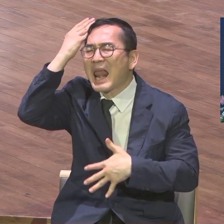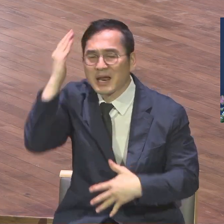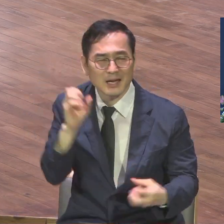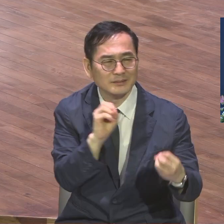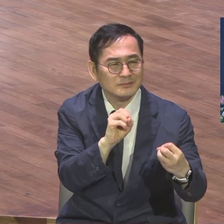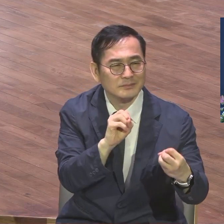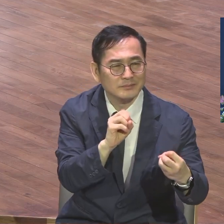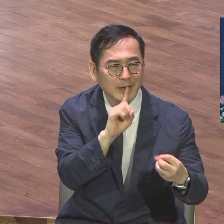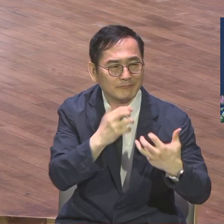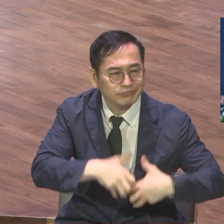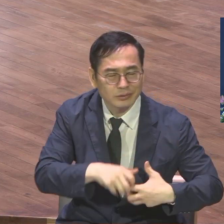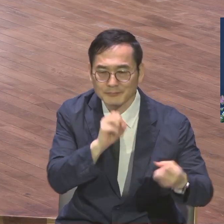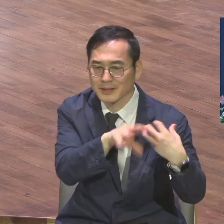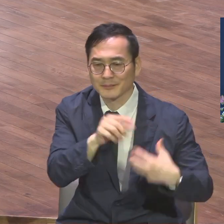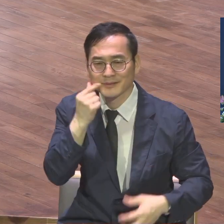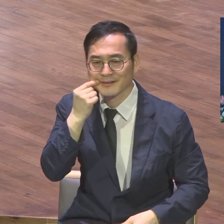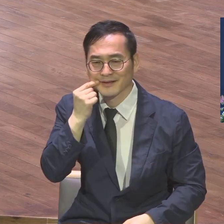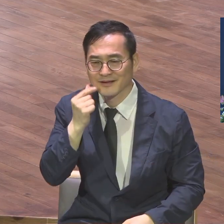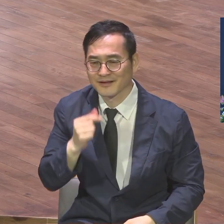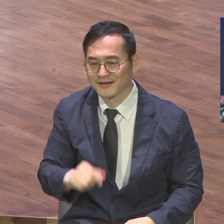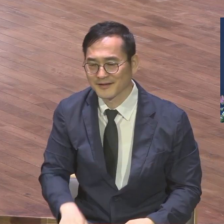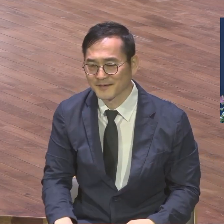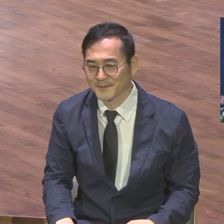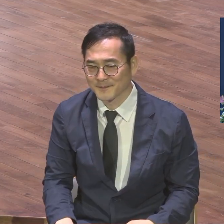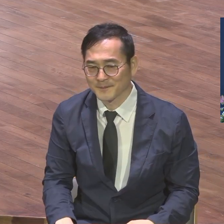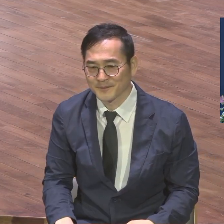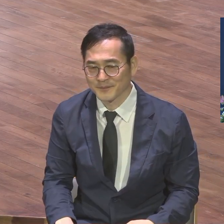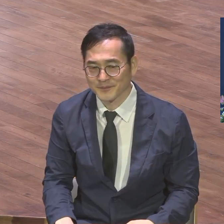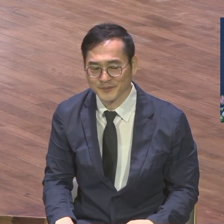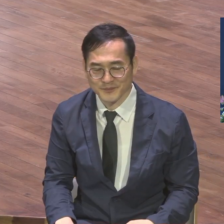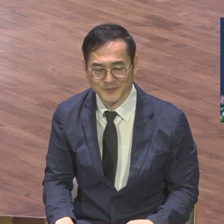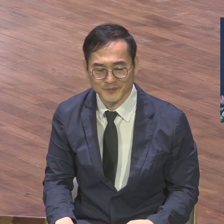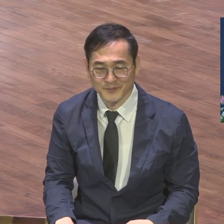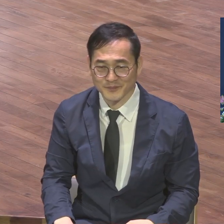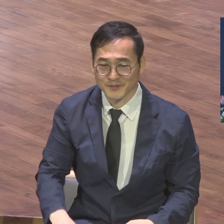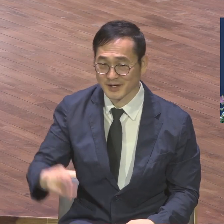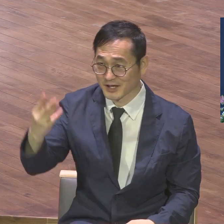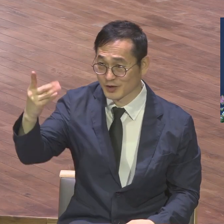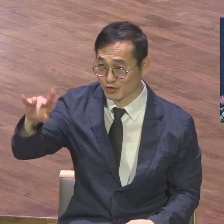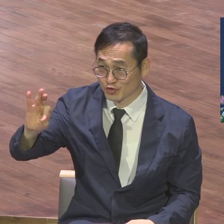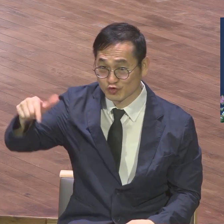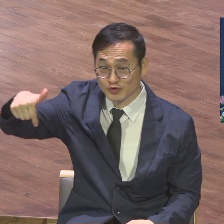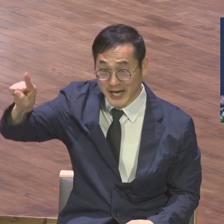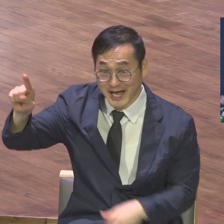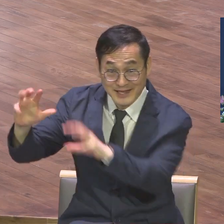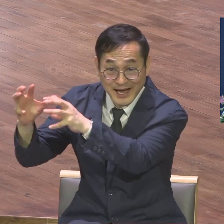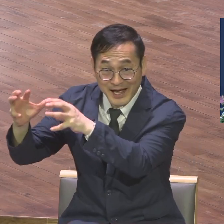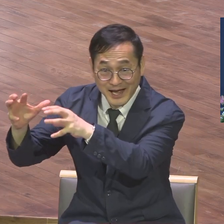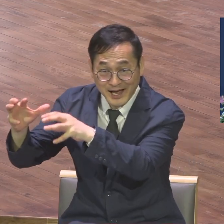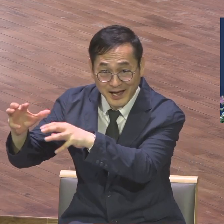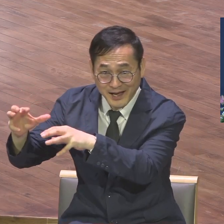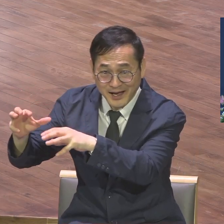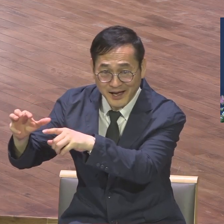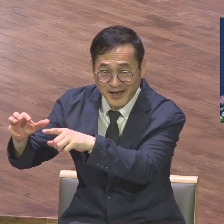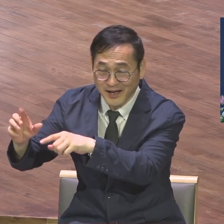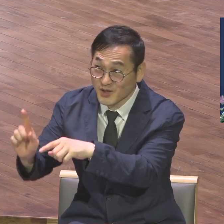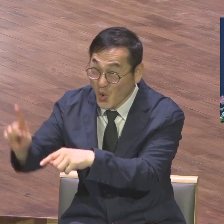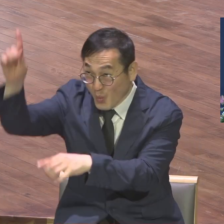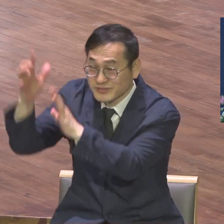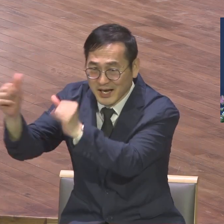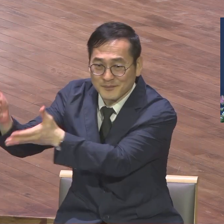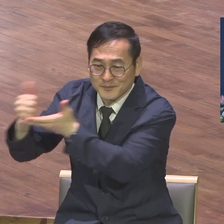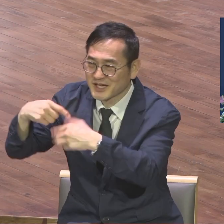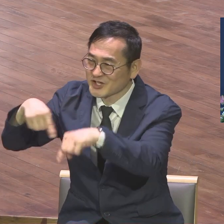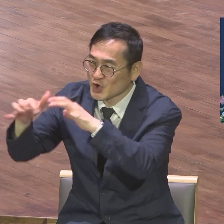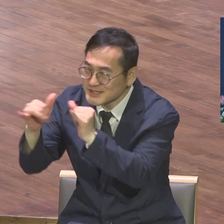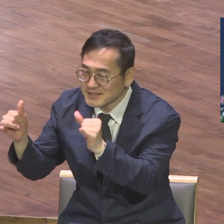때문에 말을 못해. 이번에 통가에 왕족들이 와요. 왕족들 다. 그 다음에 이